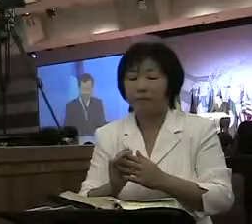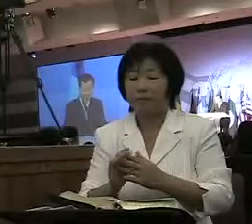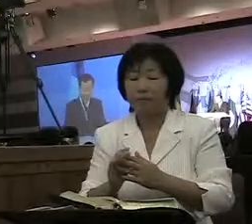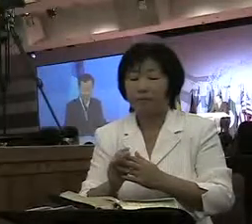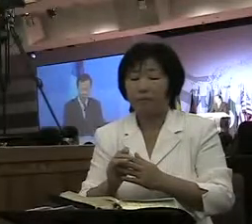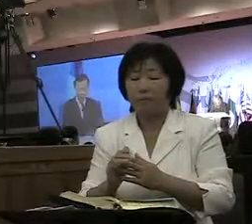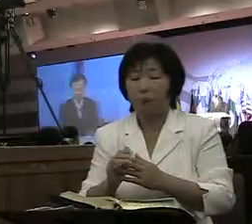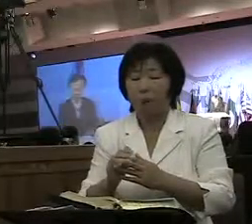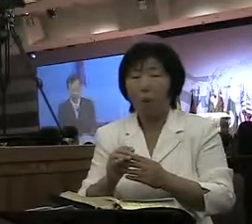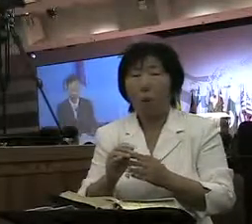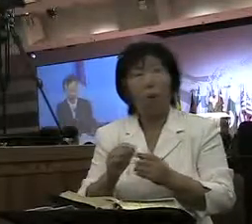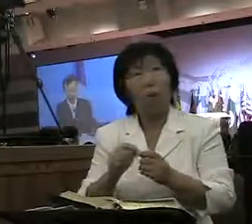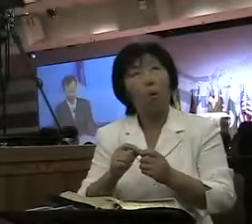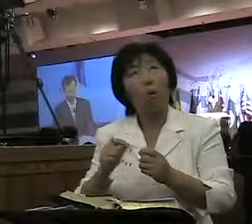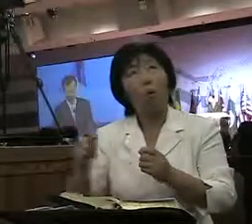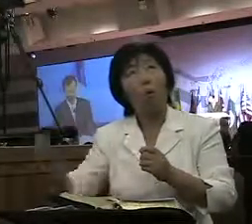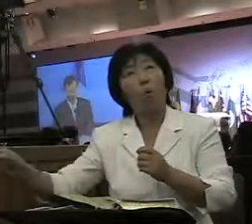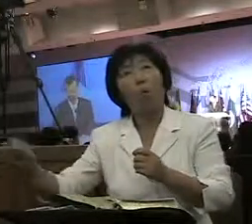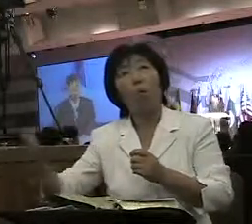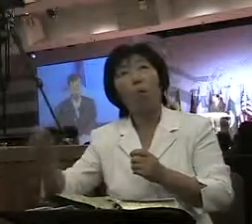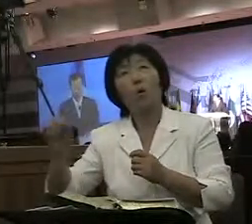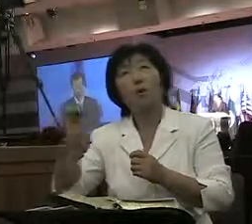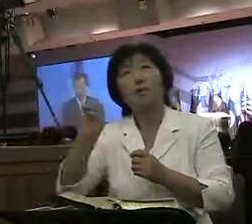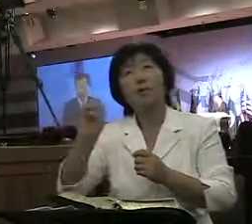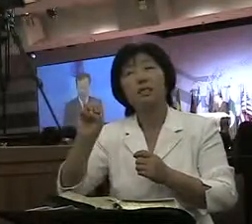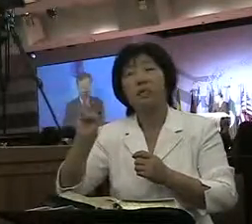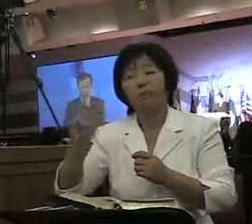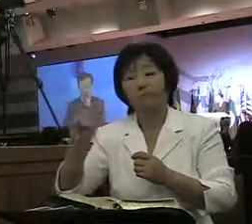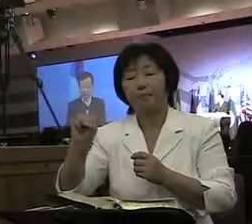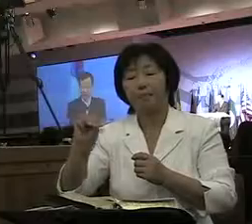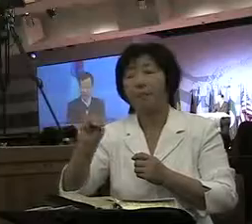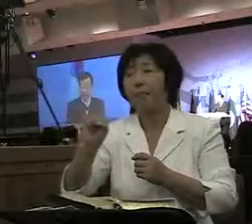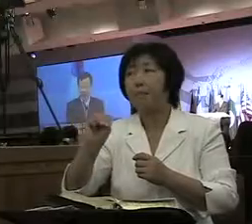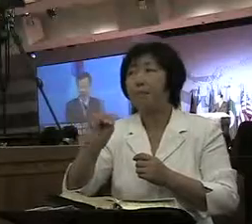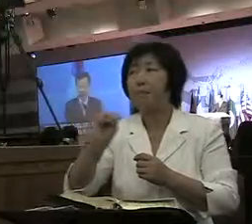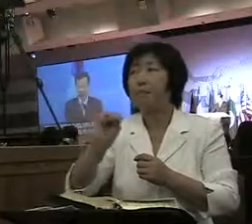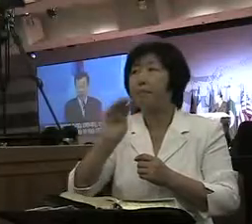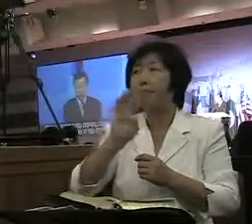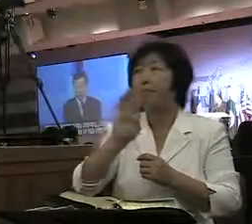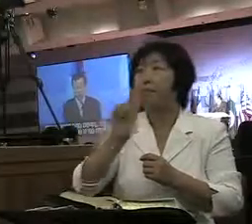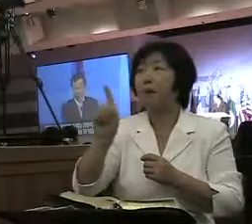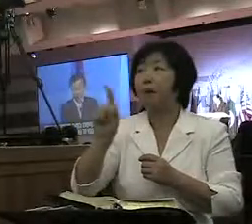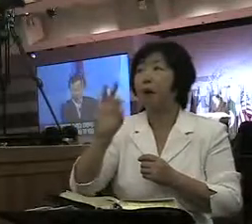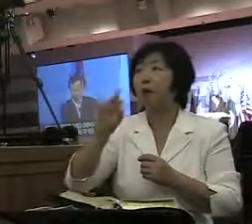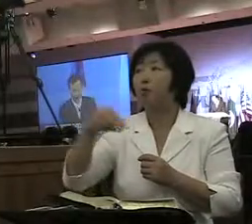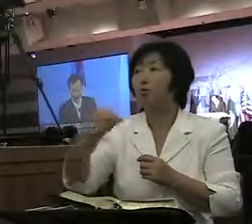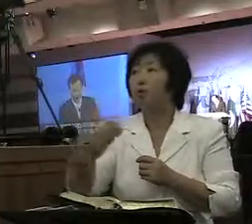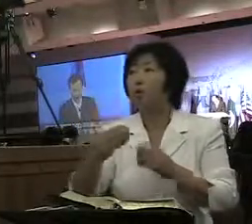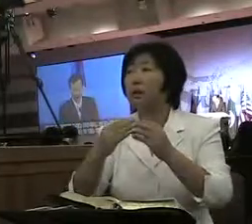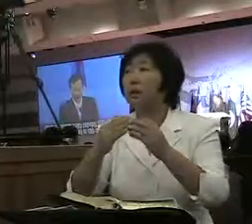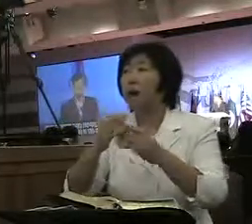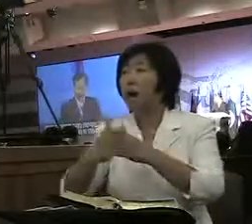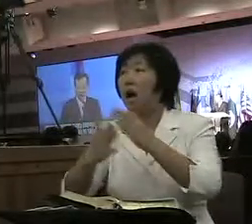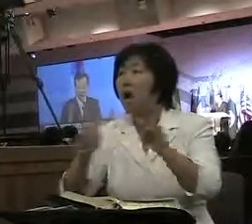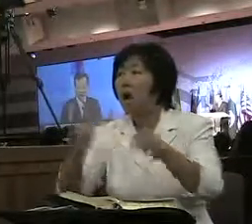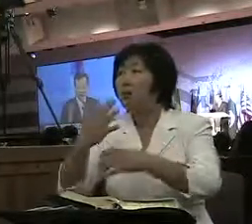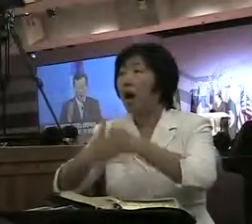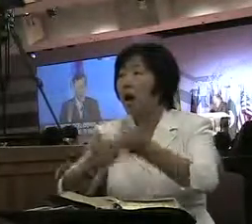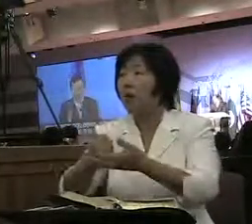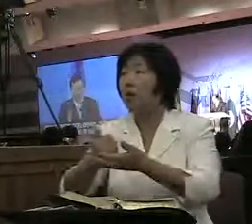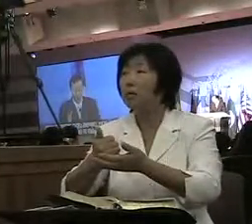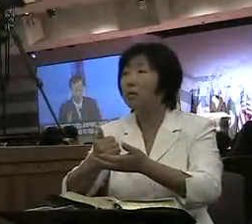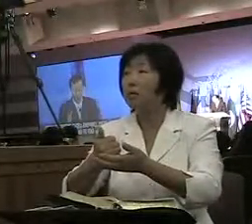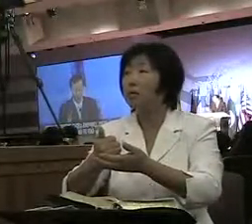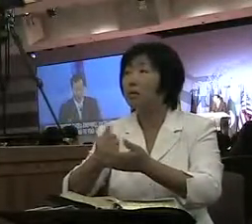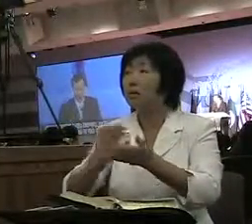오래전 E.M. 바운스 목사님은 이렇게 말씀하셨습니다. 사람은 하나님께서 쓰시는 도구이다. 교회는 더